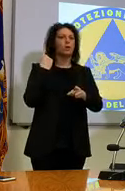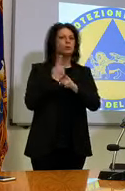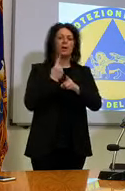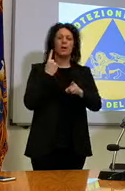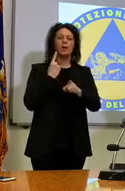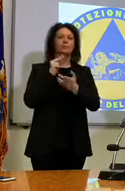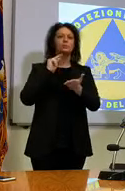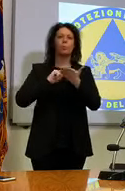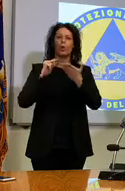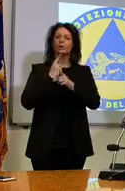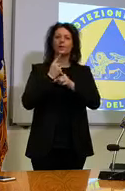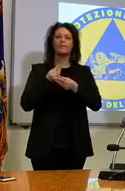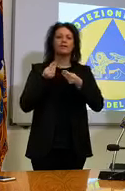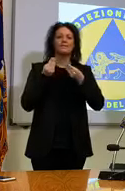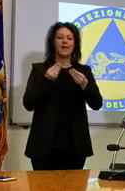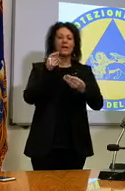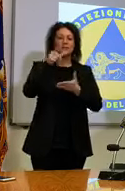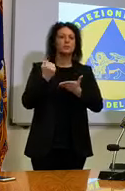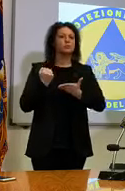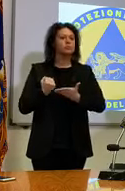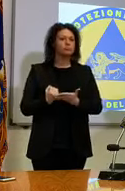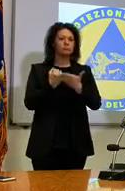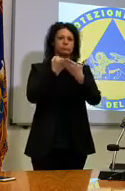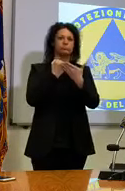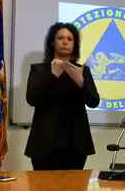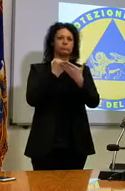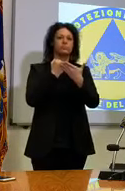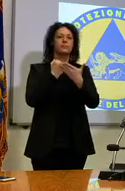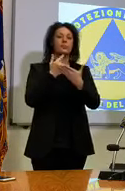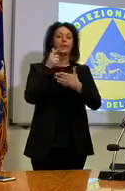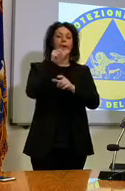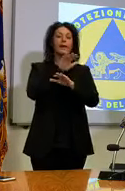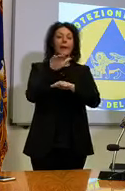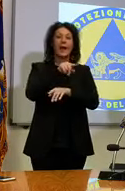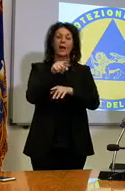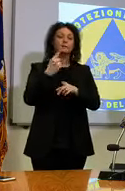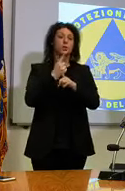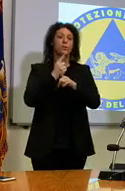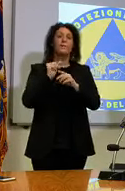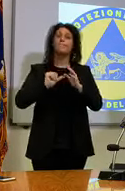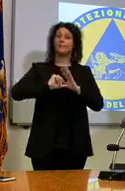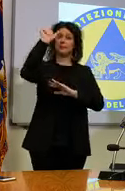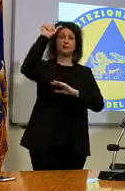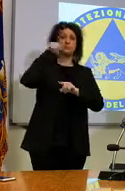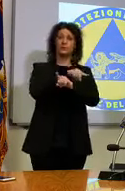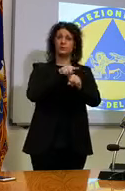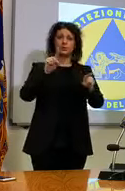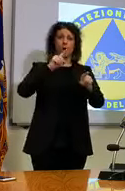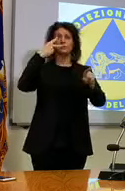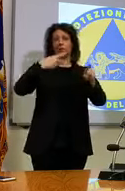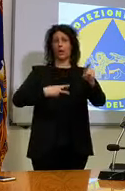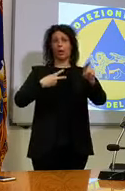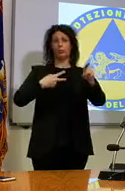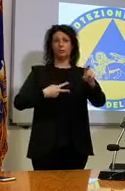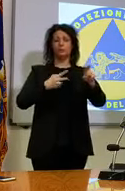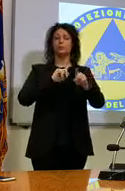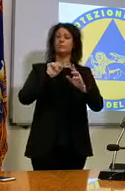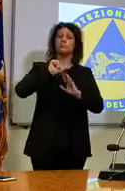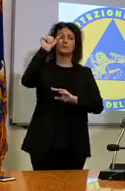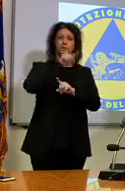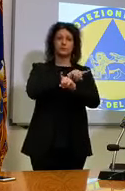Regionale dia supporto anche a questi ragazzi che dovrebbero essere messi per primi, non per secondi. E,